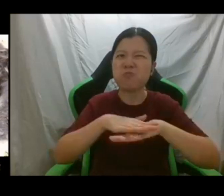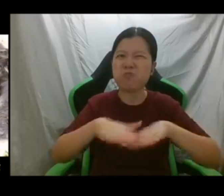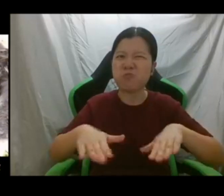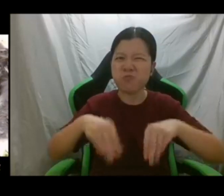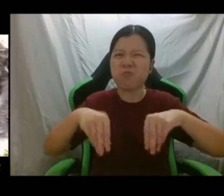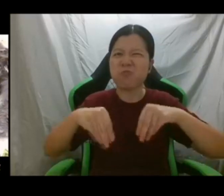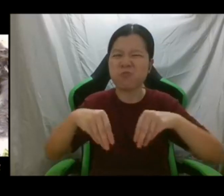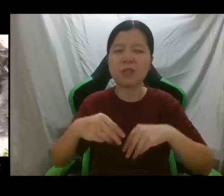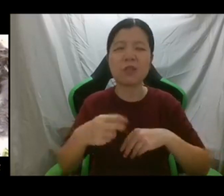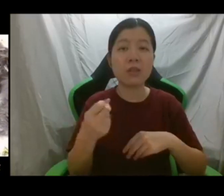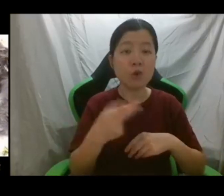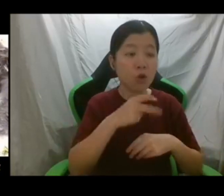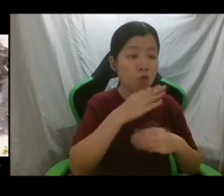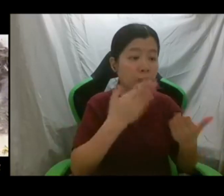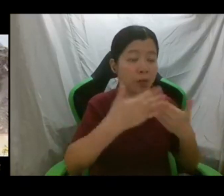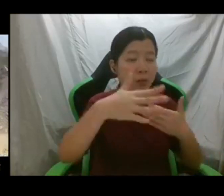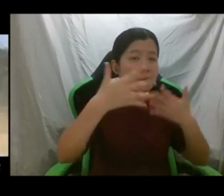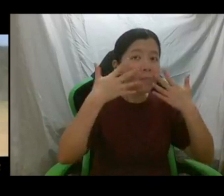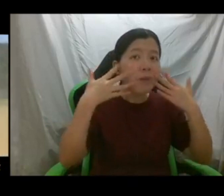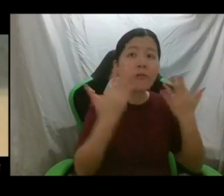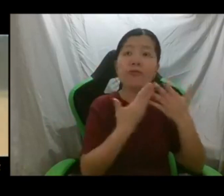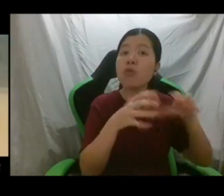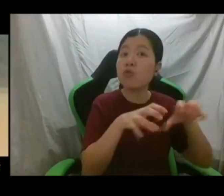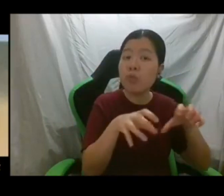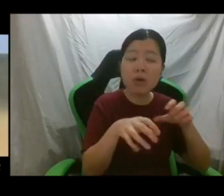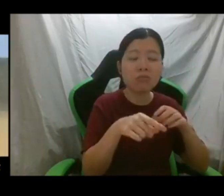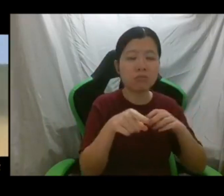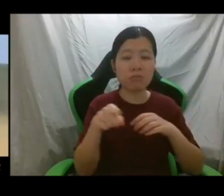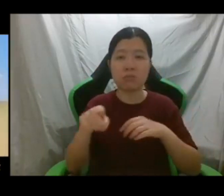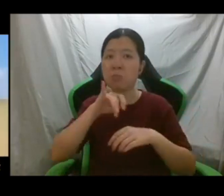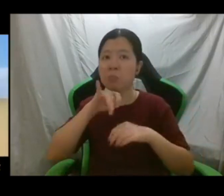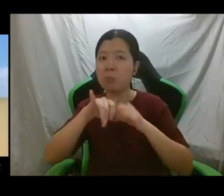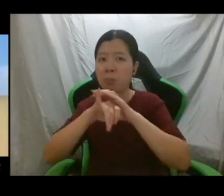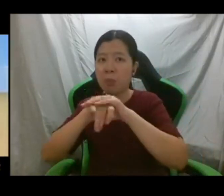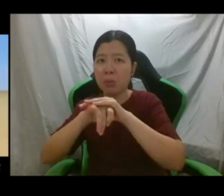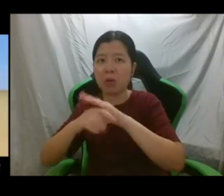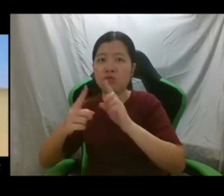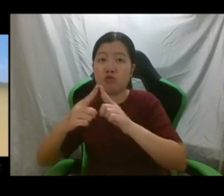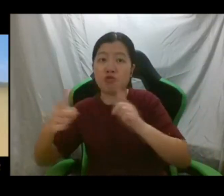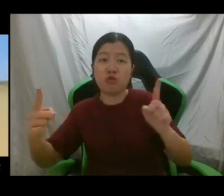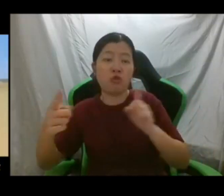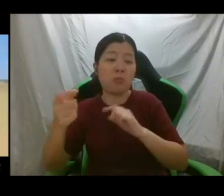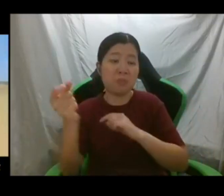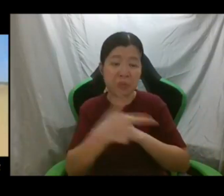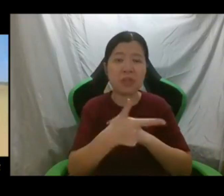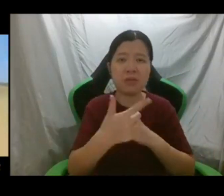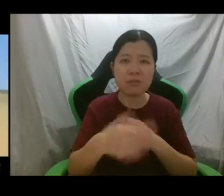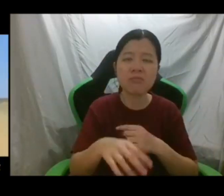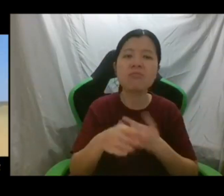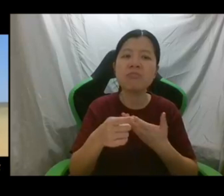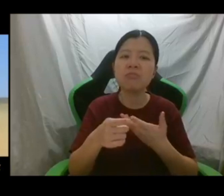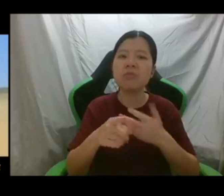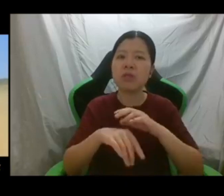加上比其他貓科類動物長嘅尾巴，令佢響高速奔跑嘅時候可以保持平